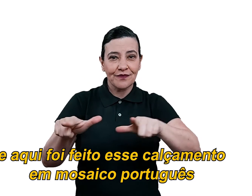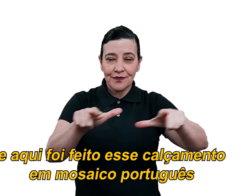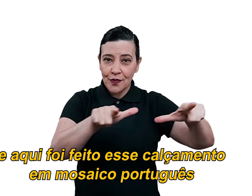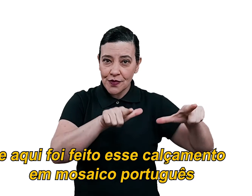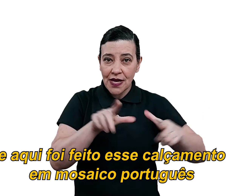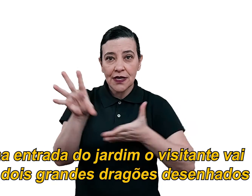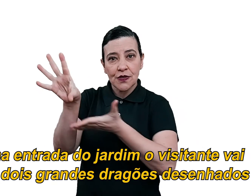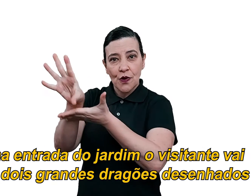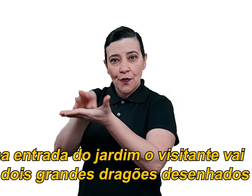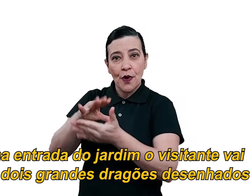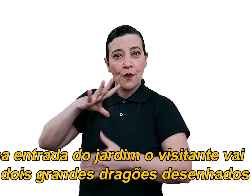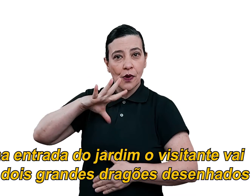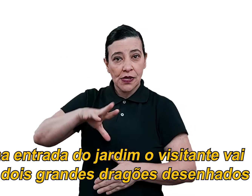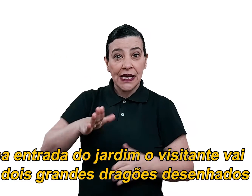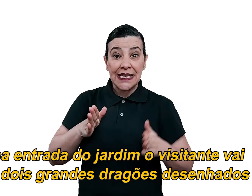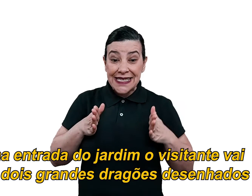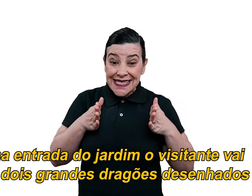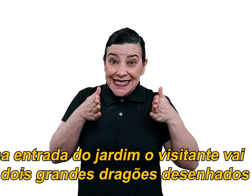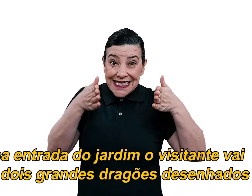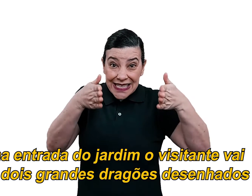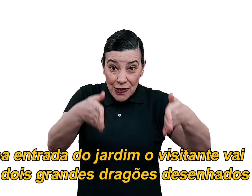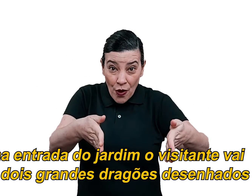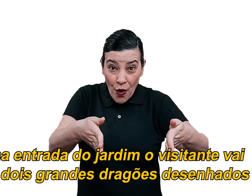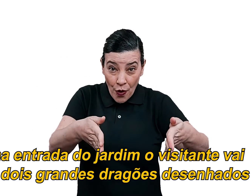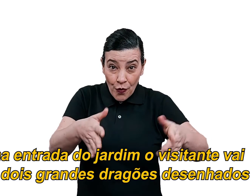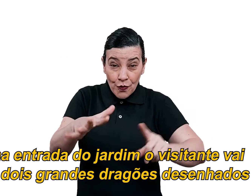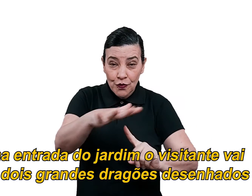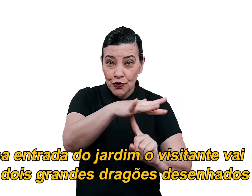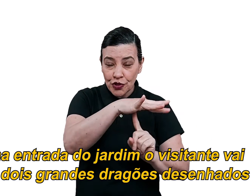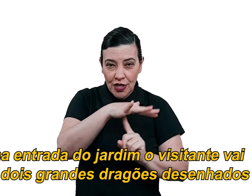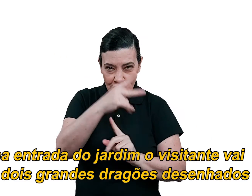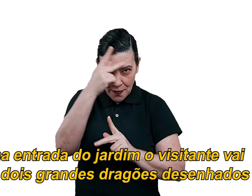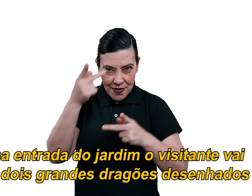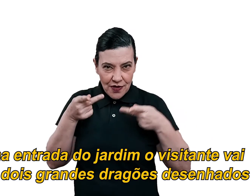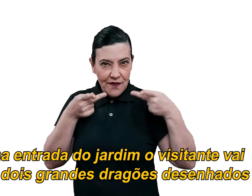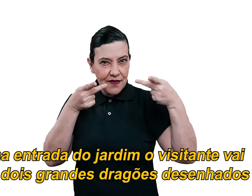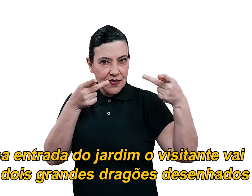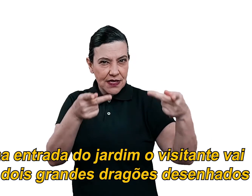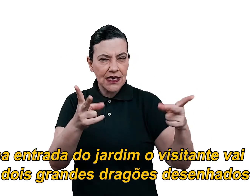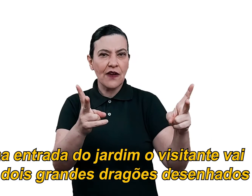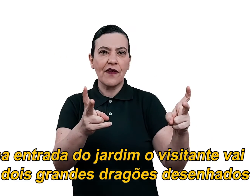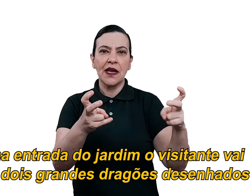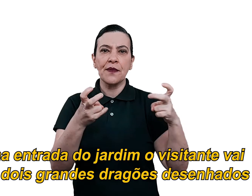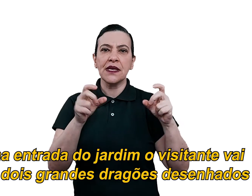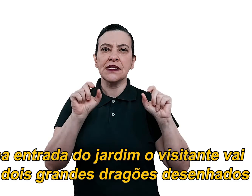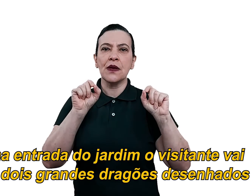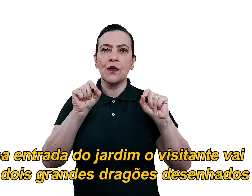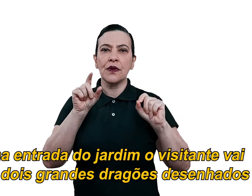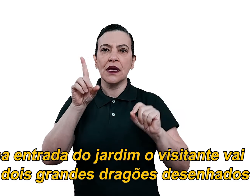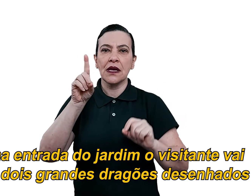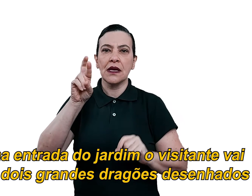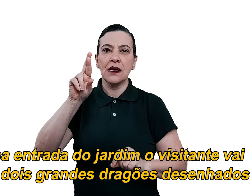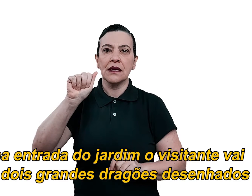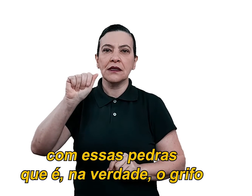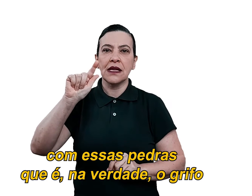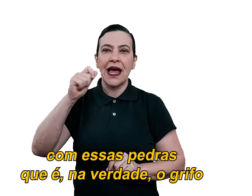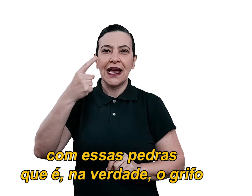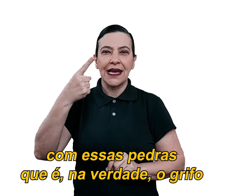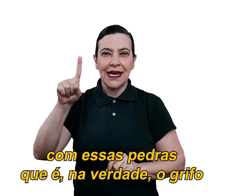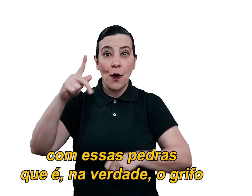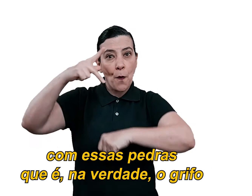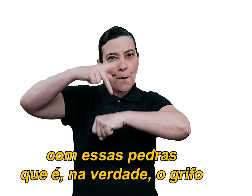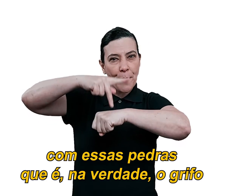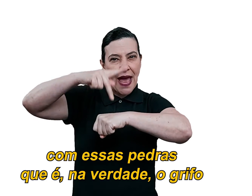mosaico português, e na entrada do jardim, o visitante, né, vai ver 2 grandes dragões desenhados com